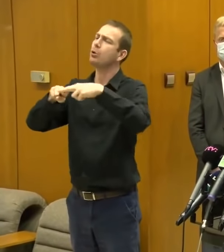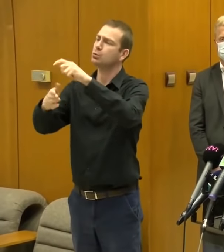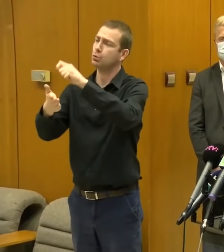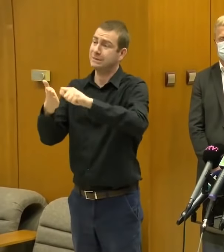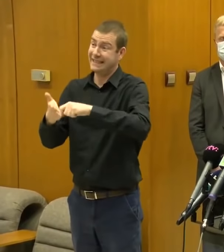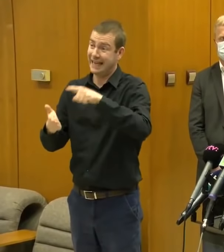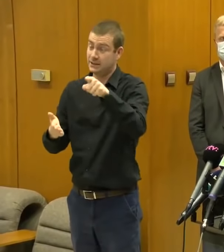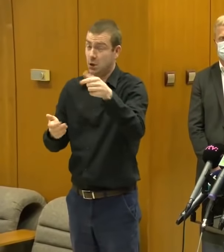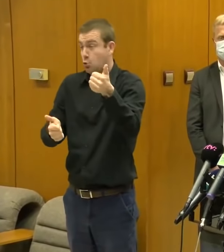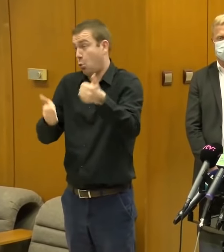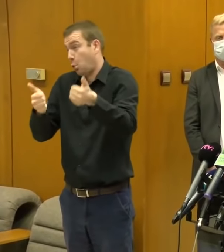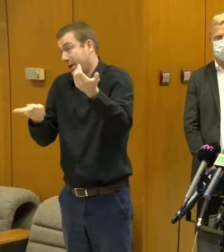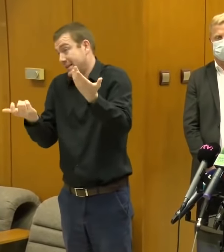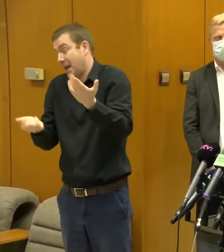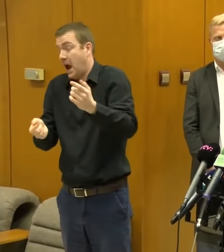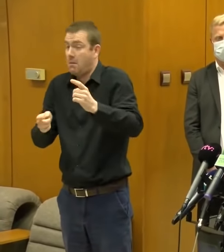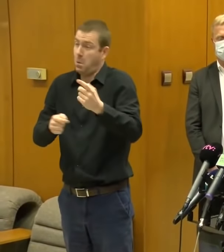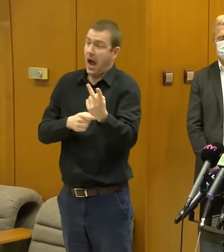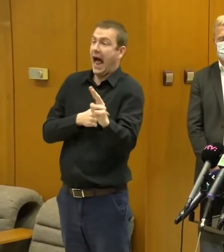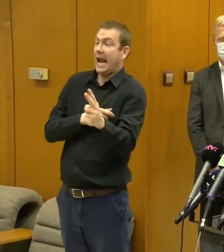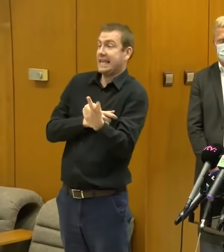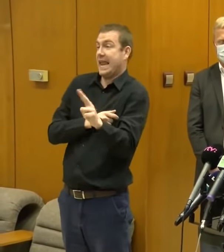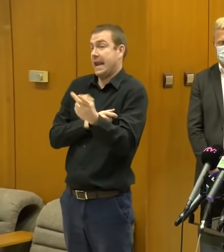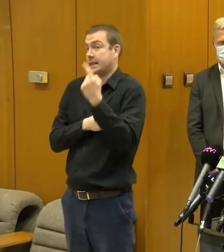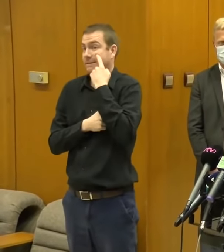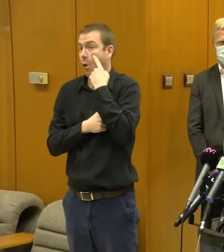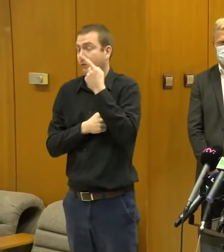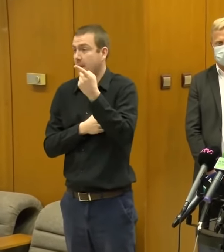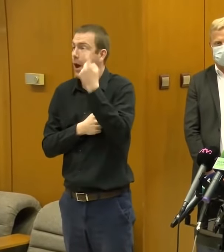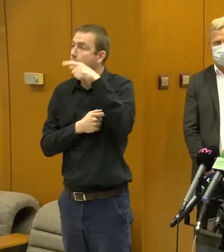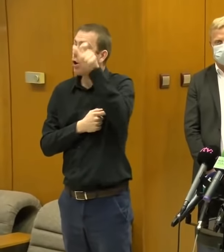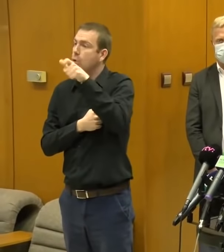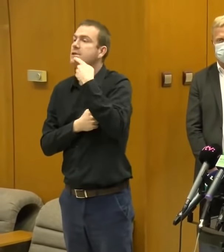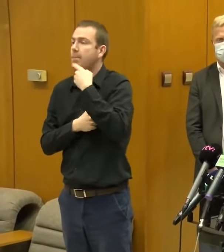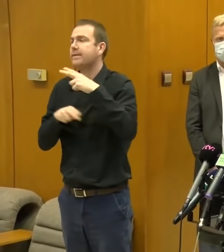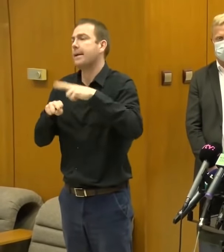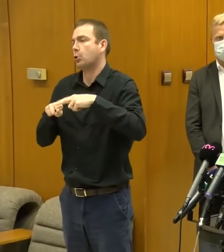alternatívny. Odborníci posúdia, uvidíme, do pár dní budeme mať odpoveď.